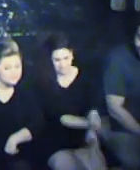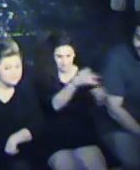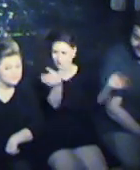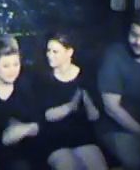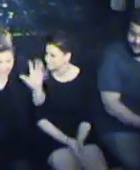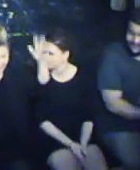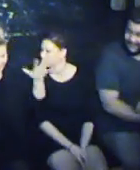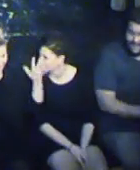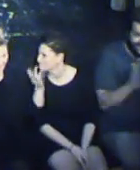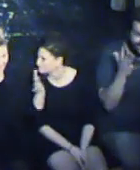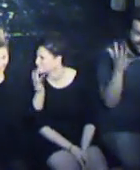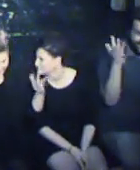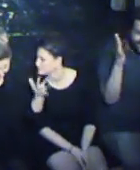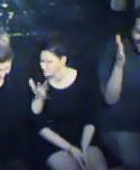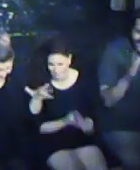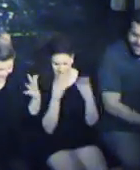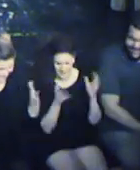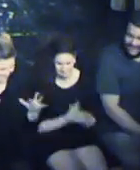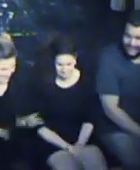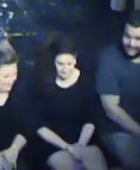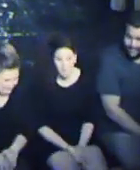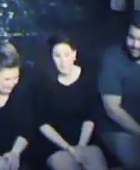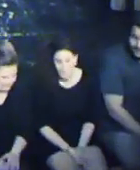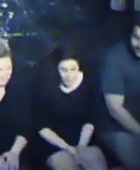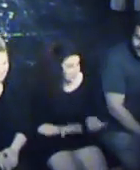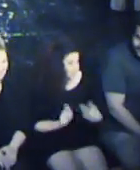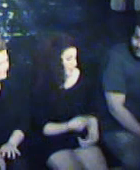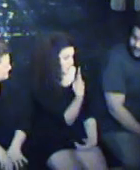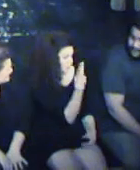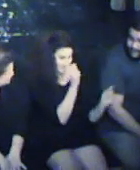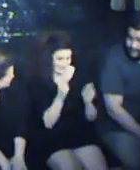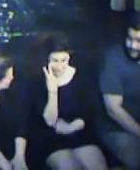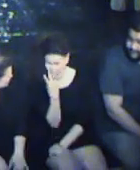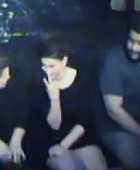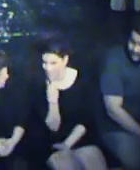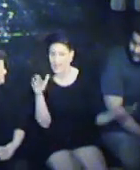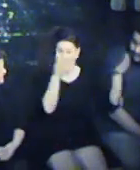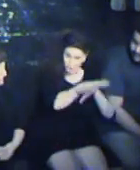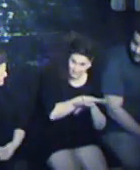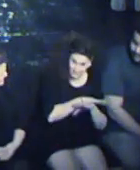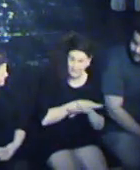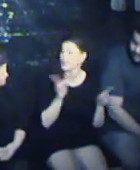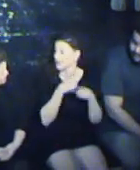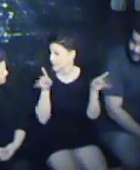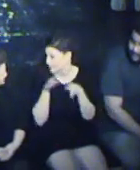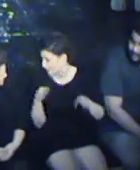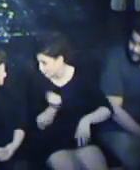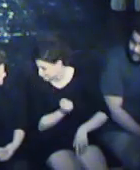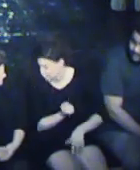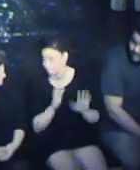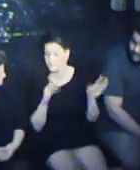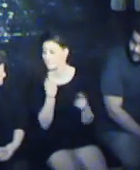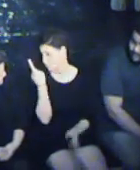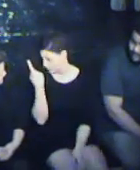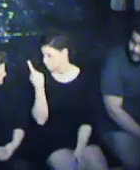¡Perfecto! ¡Bien! Muy bien, pues ya tenemos dos pistas, la noche y el villancico. Solo queda